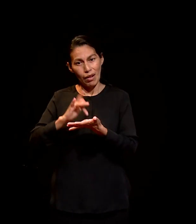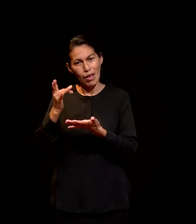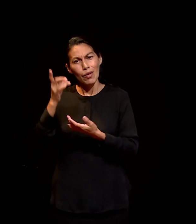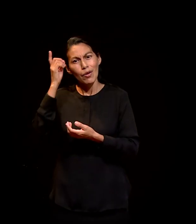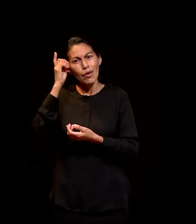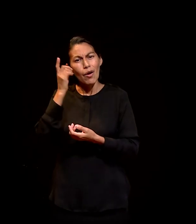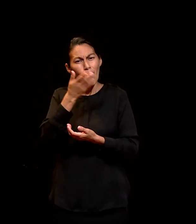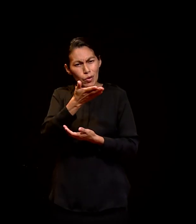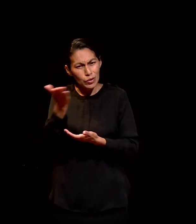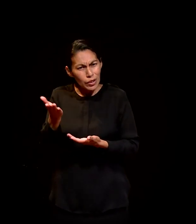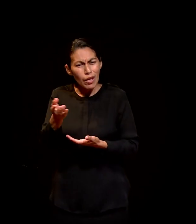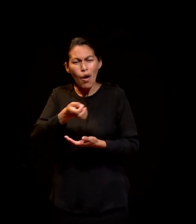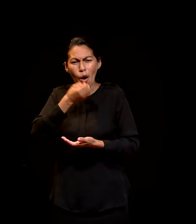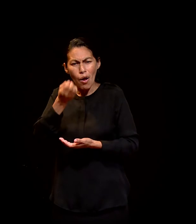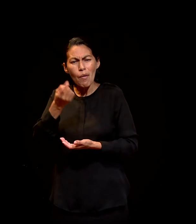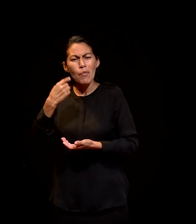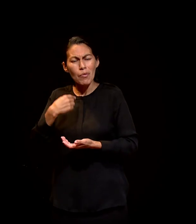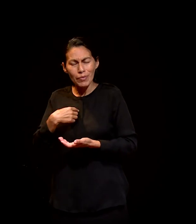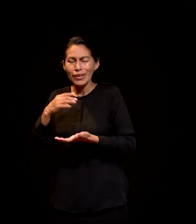gracias